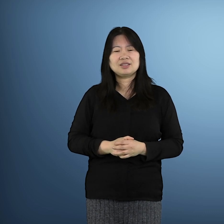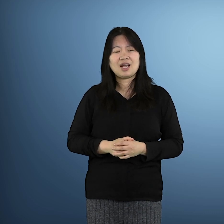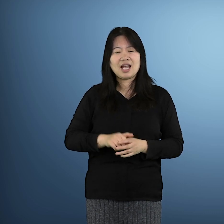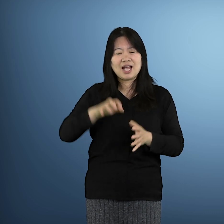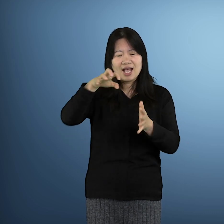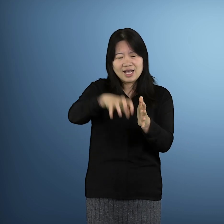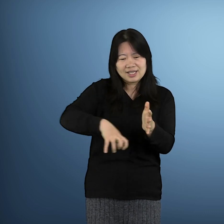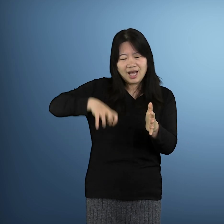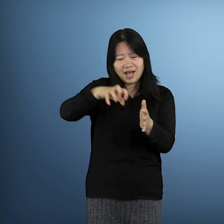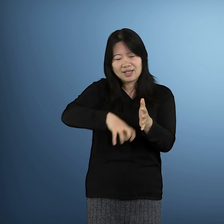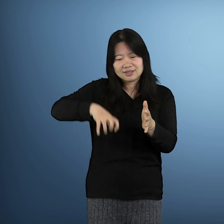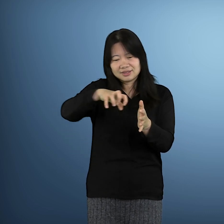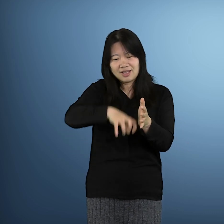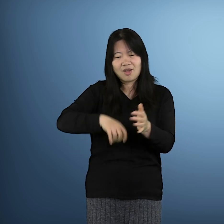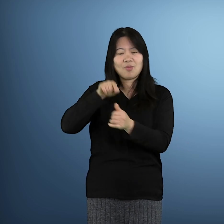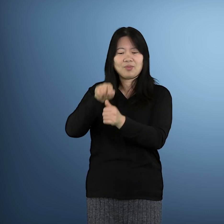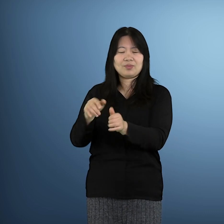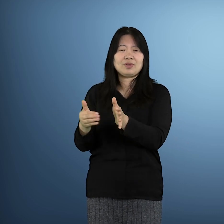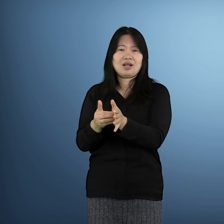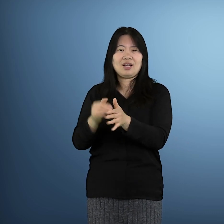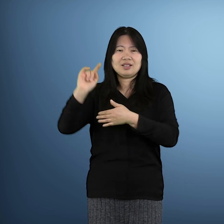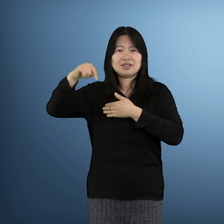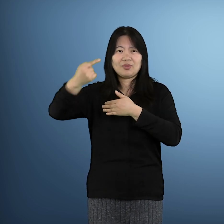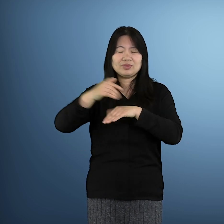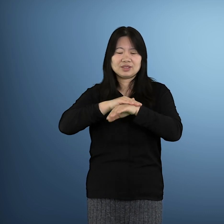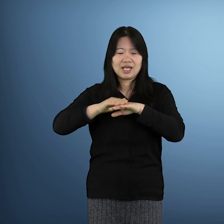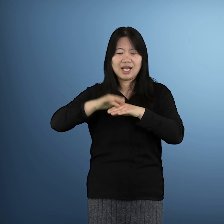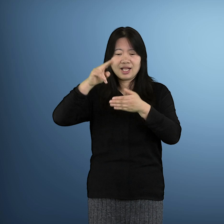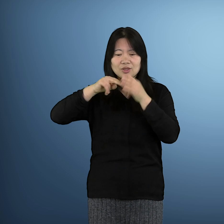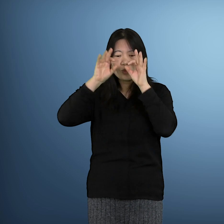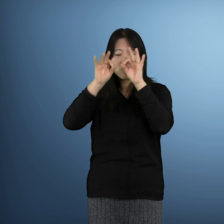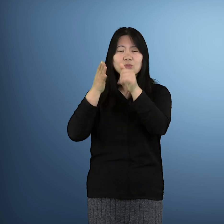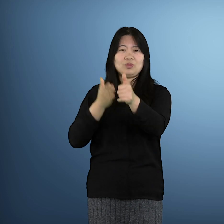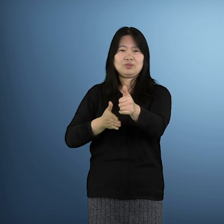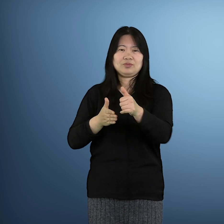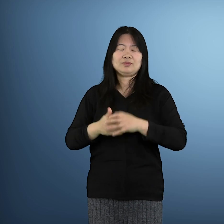하시니라. 그러고 나서 이제 다음 절을 잘 보세요.